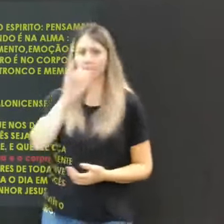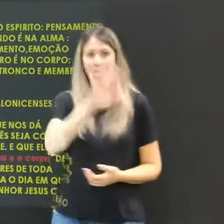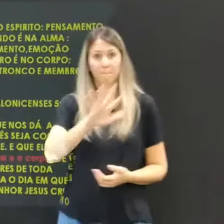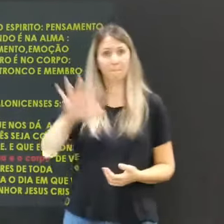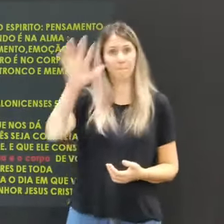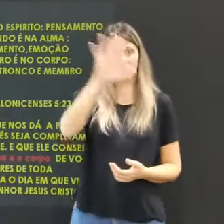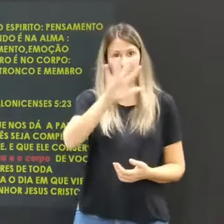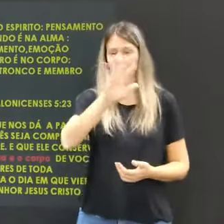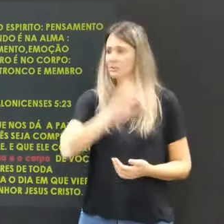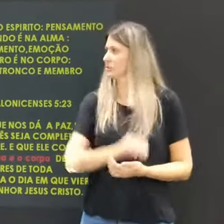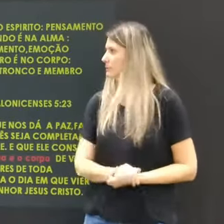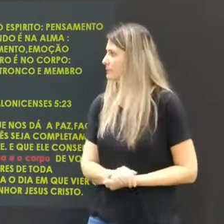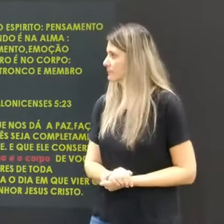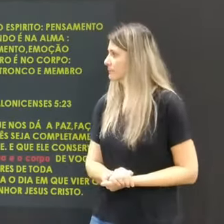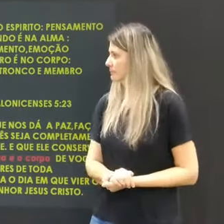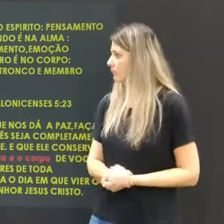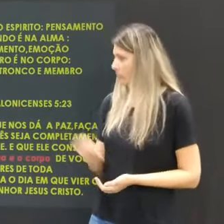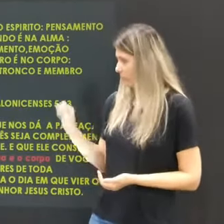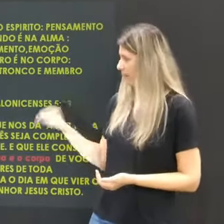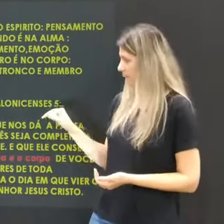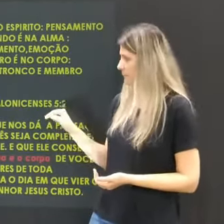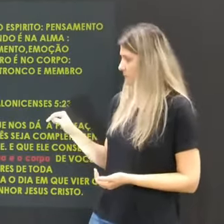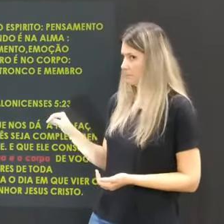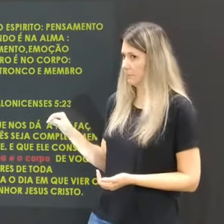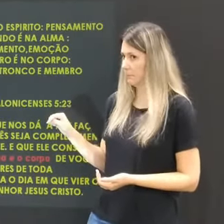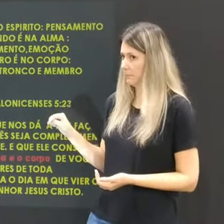essa imagem? Pode passar, Andressa.